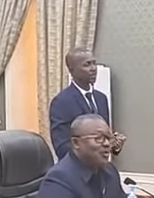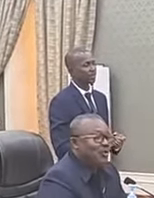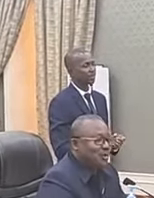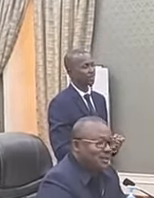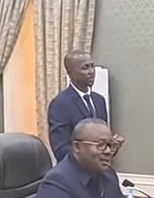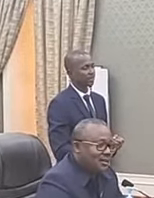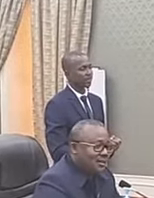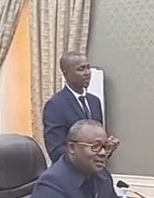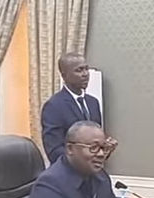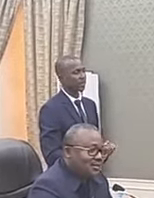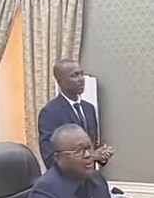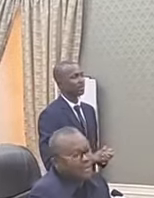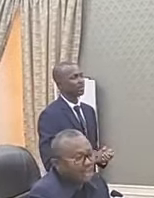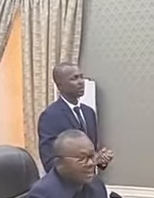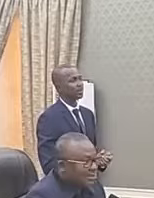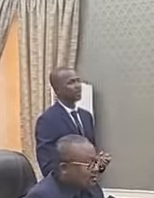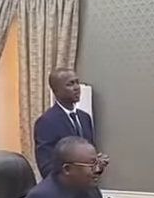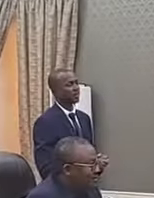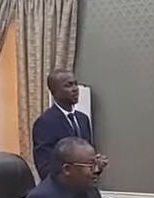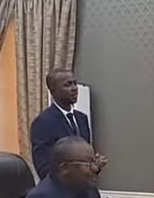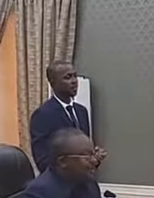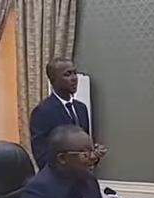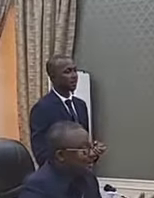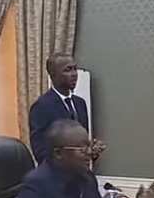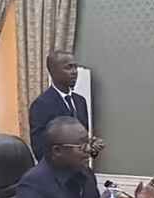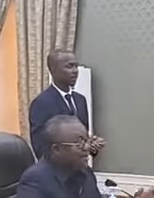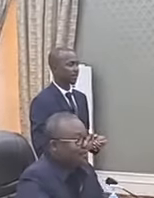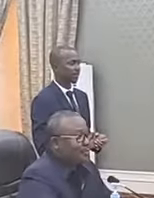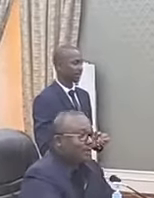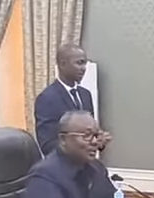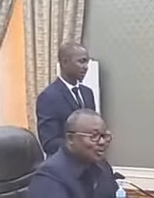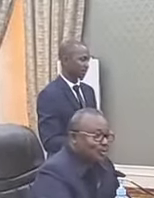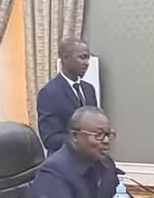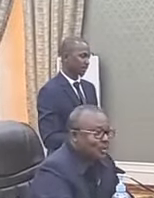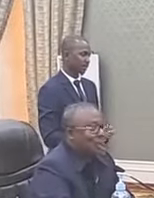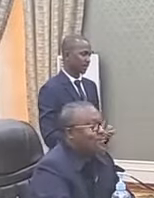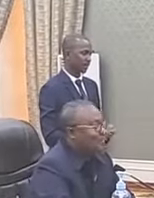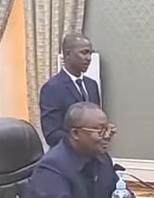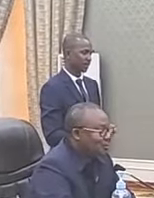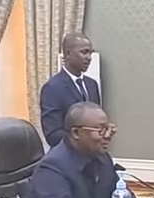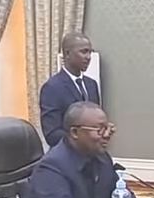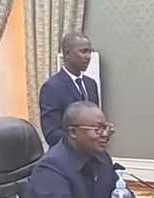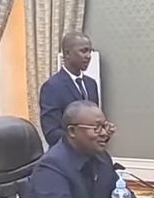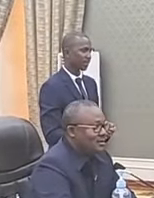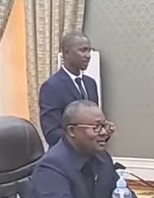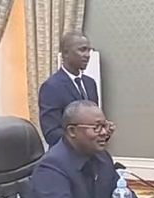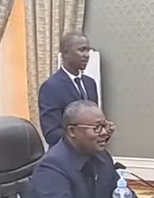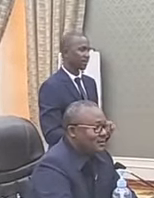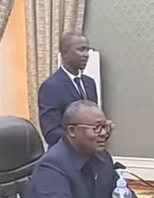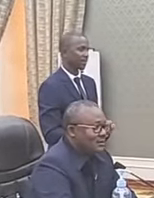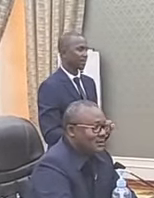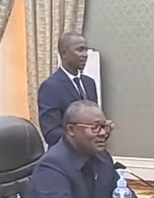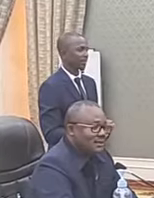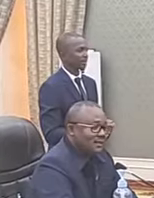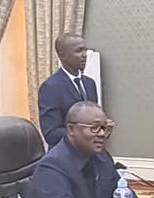de retour de Nathan de la carte. On a dit ici qu'il n'a qu'à prendre la route pour aller à Zébichon